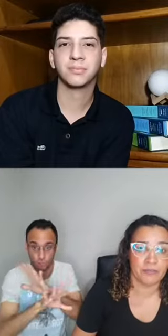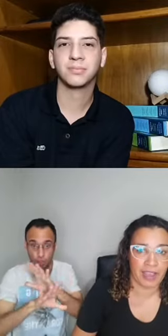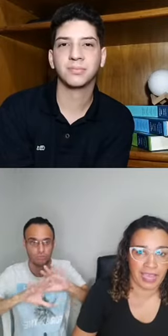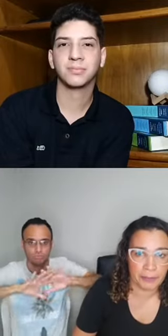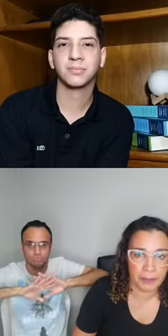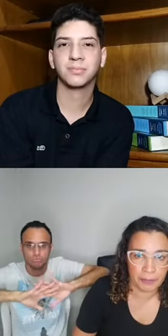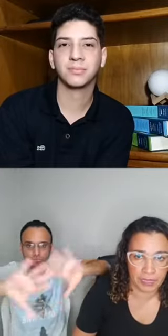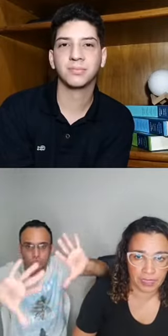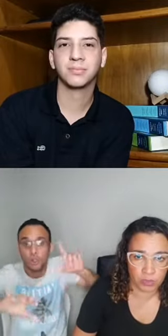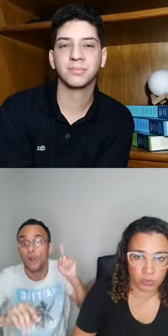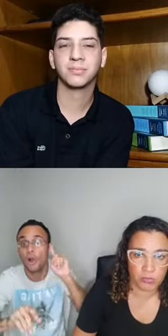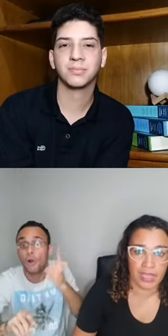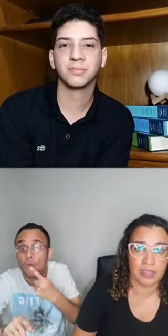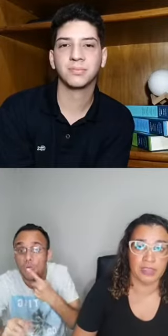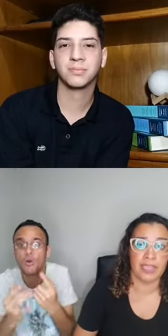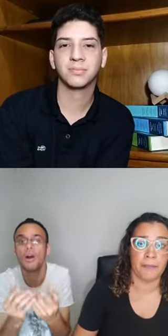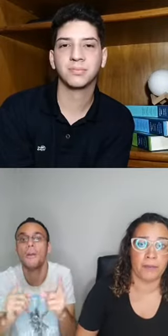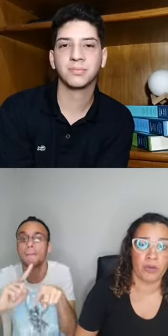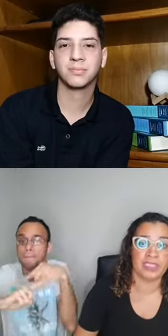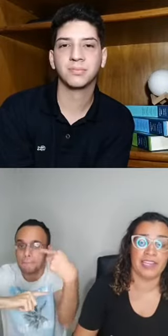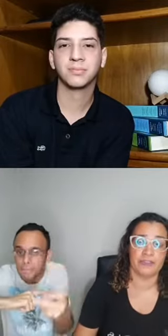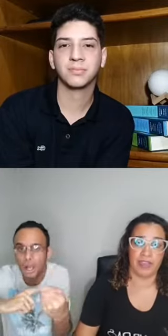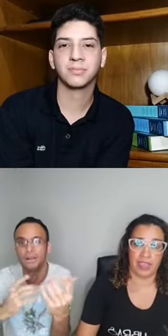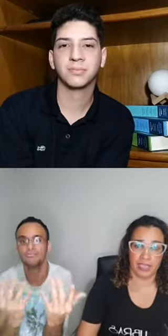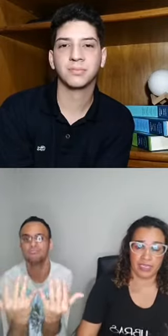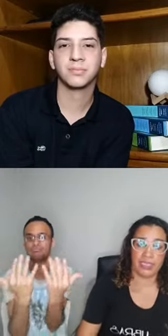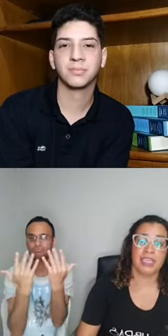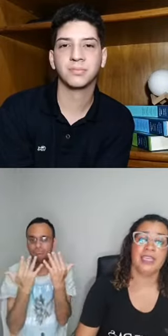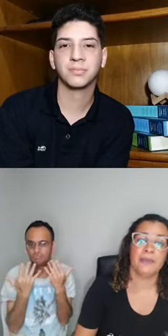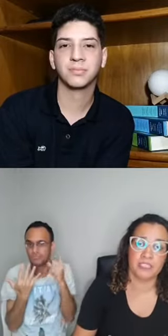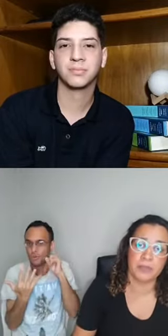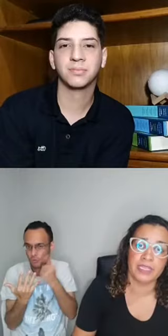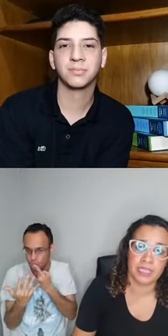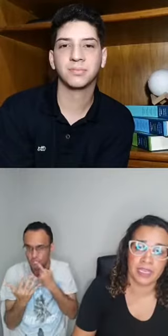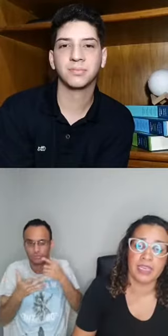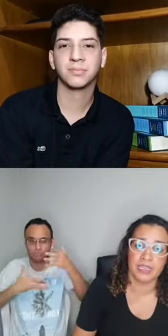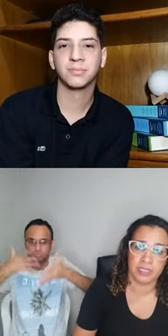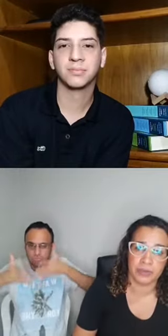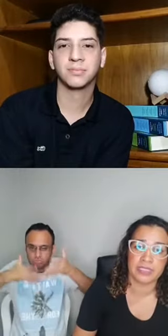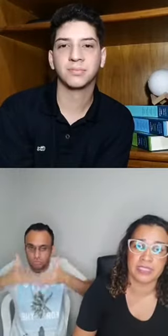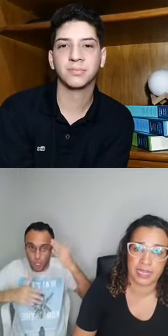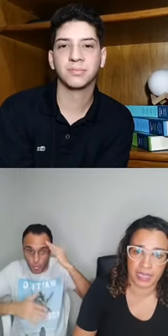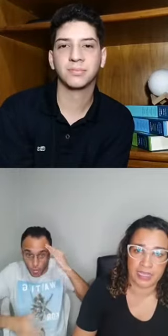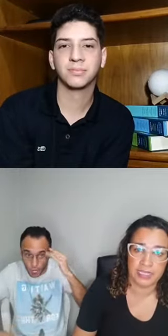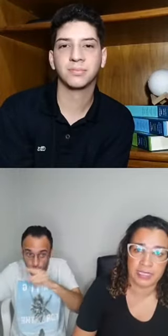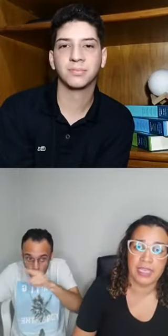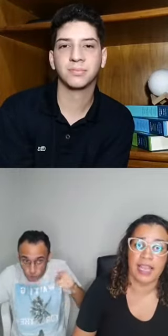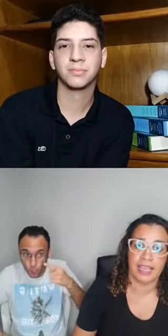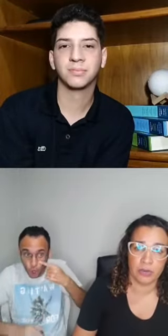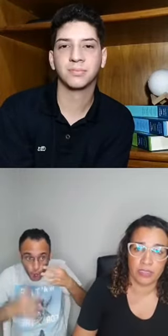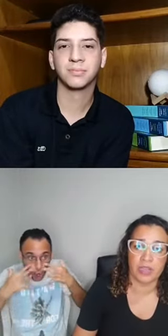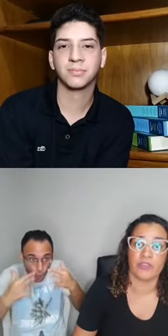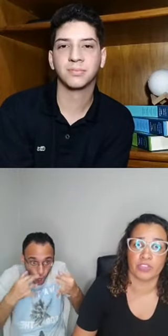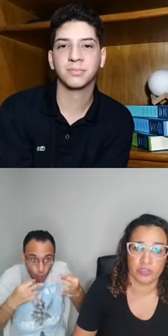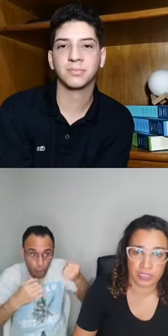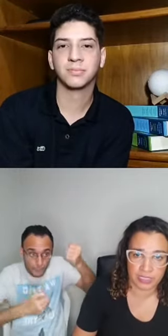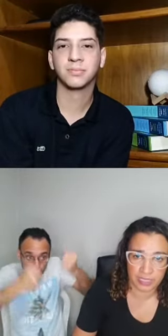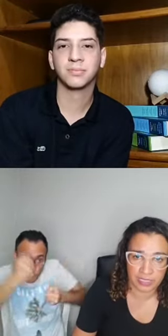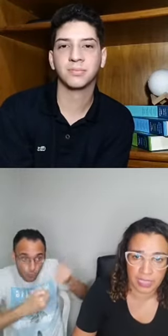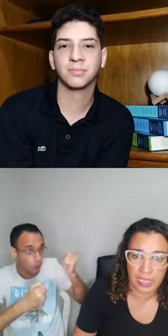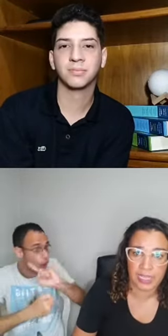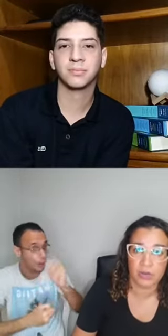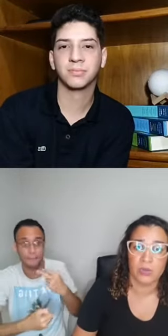ele fala primeiro, aí depois ele vem e me explica em língua de sinais a reunião. Se